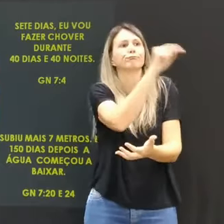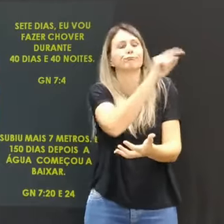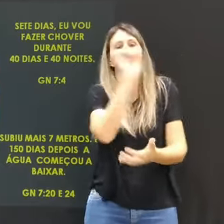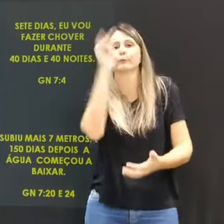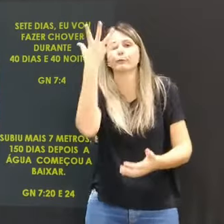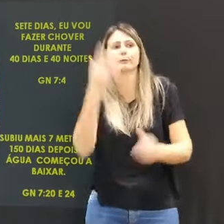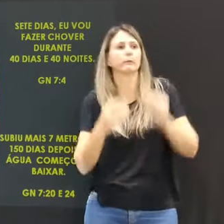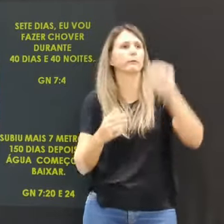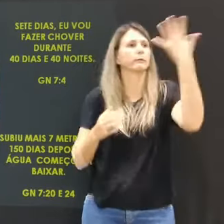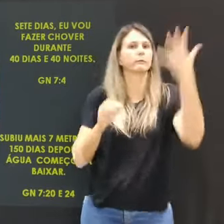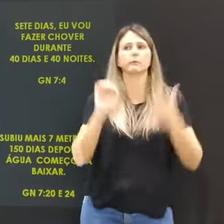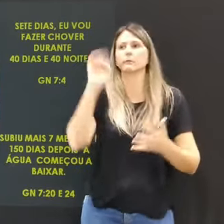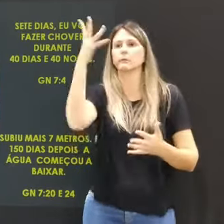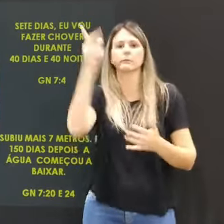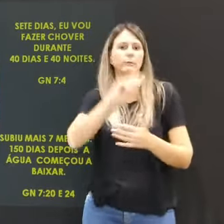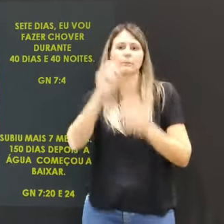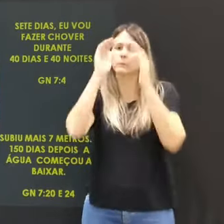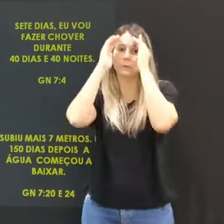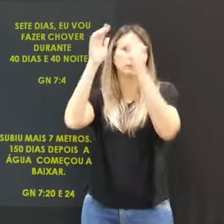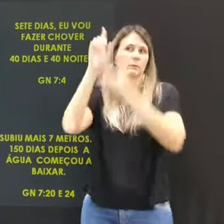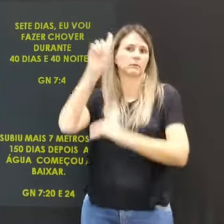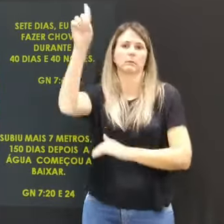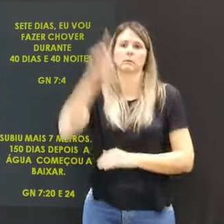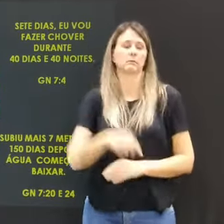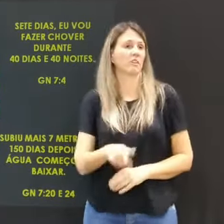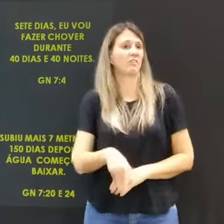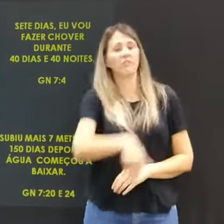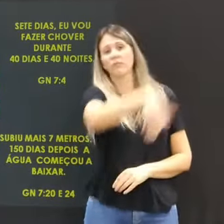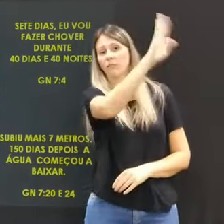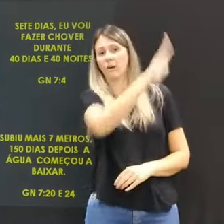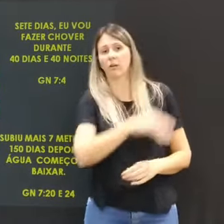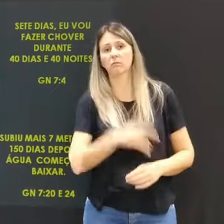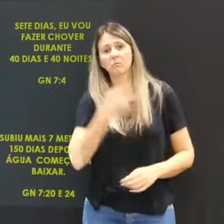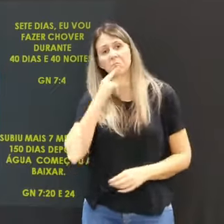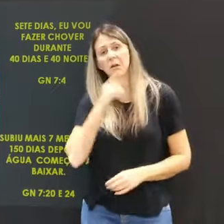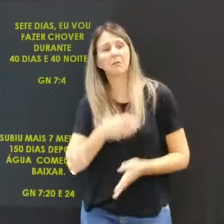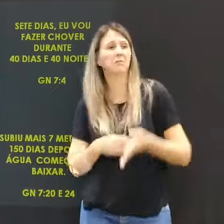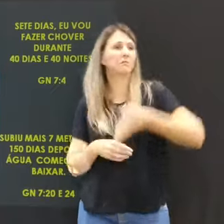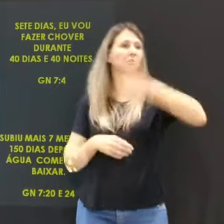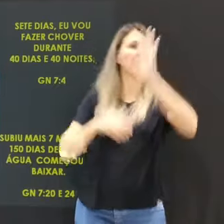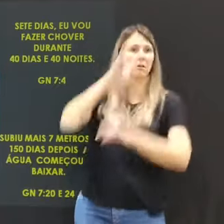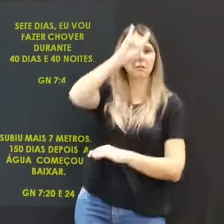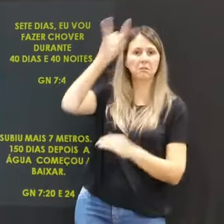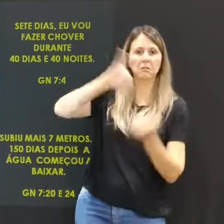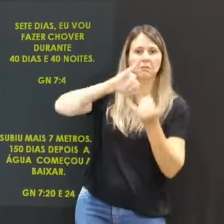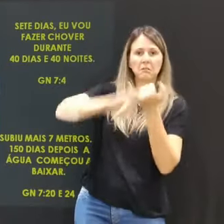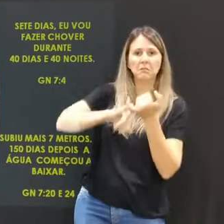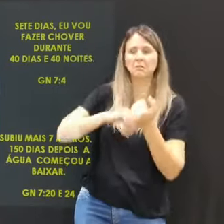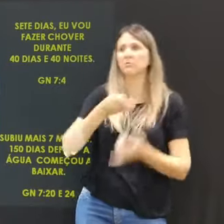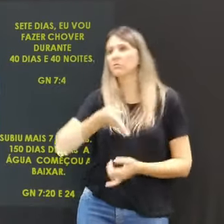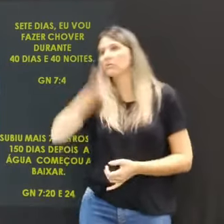as pessoas, o que acontece? As pessoas não estão obedecendo a Deus. As pessoas vão para